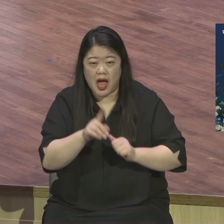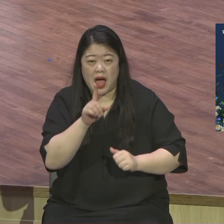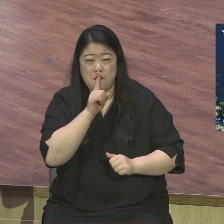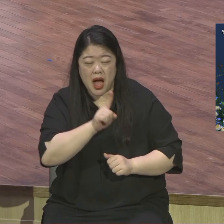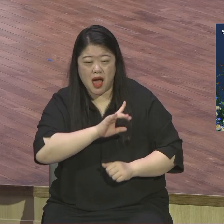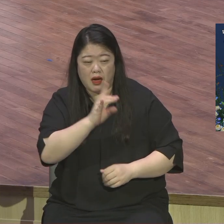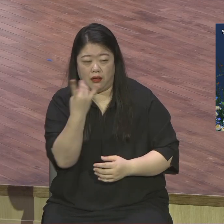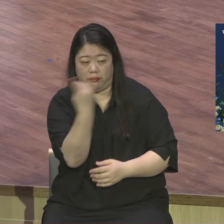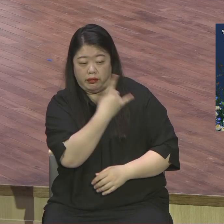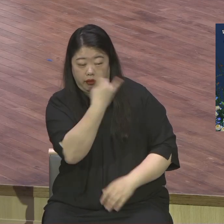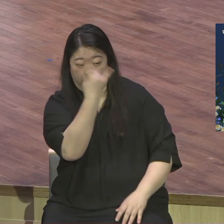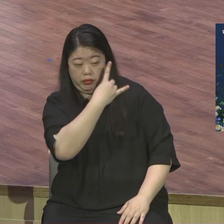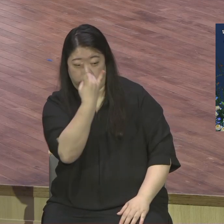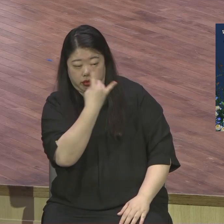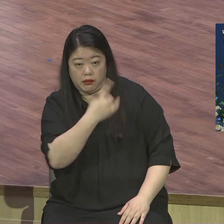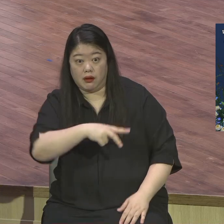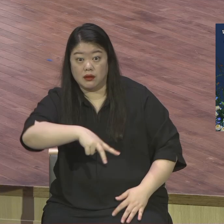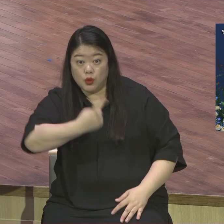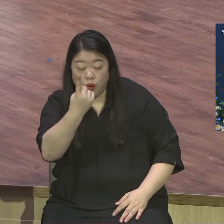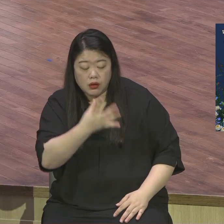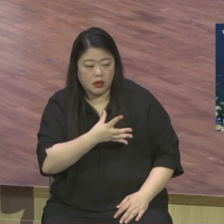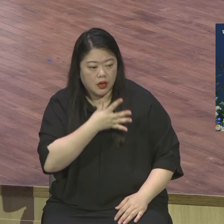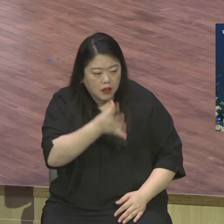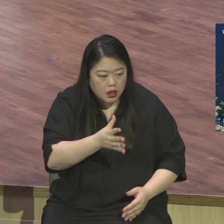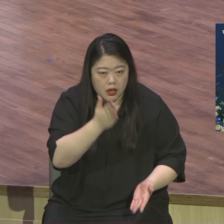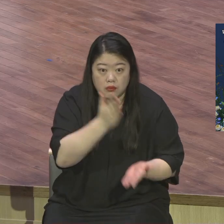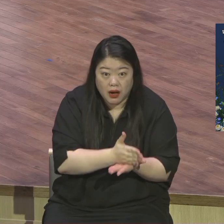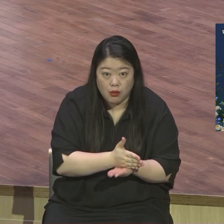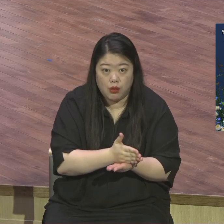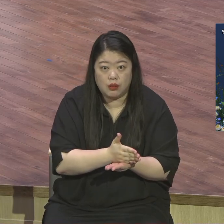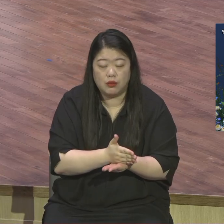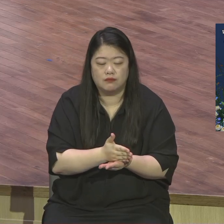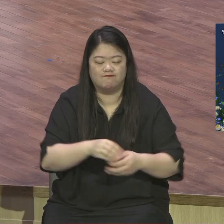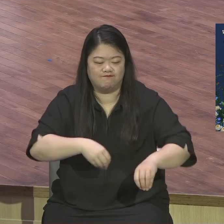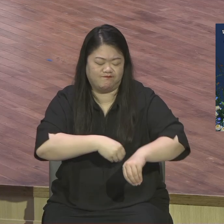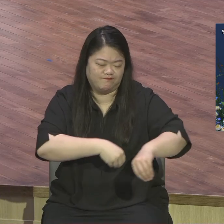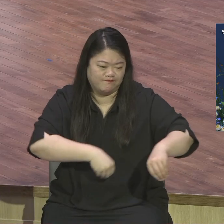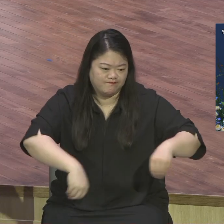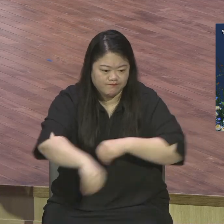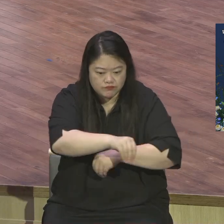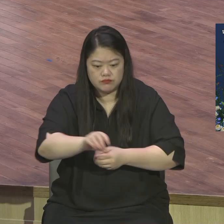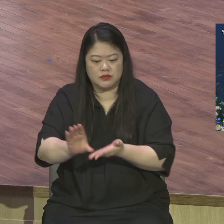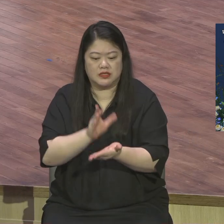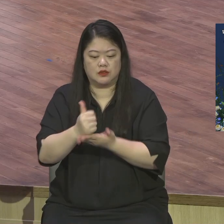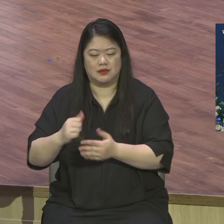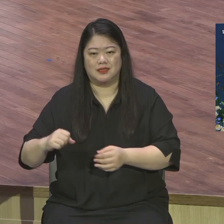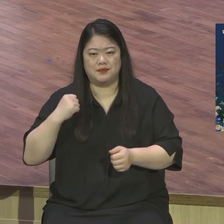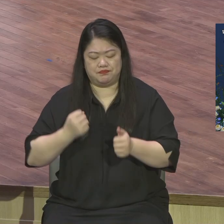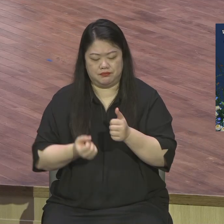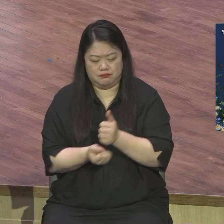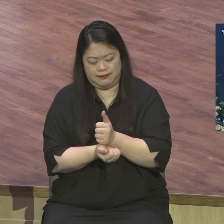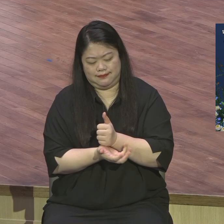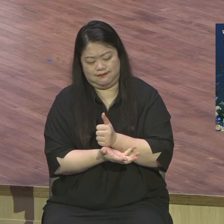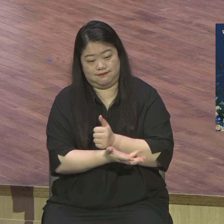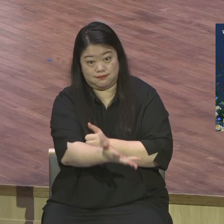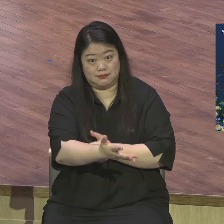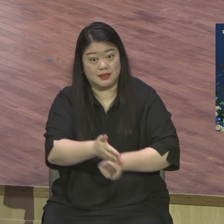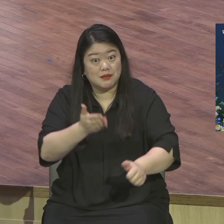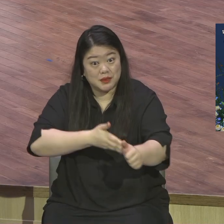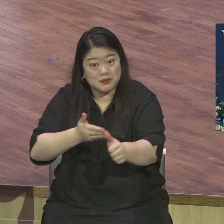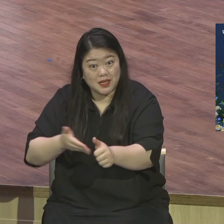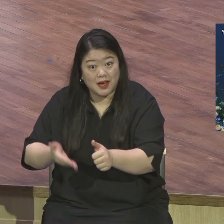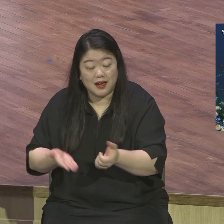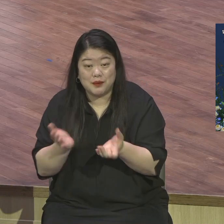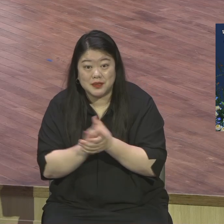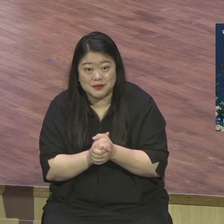영접 훈련을 통해서 속지 않고 오히려 영격 영양을 입히는 그런 주역대결을 짐으로